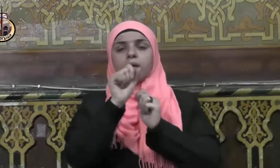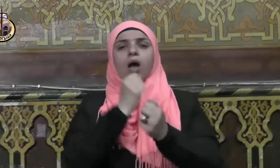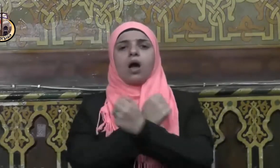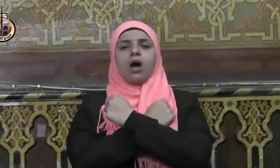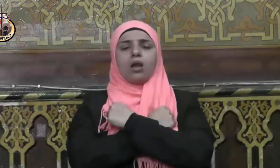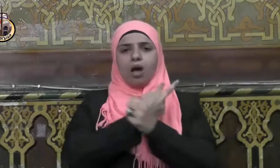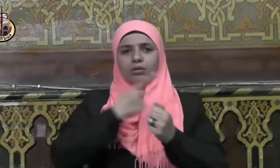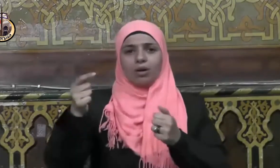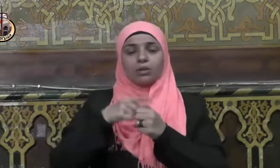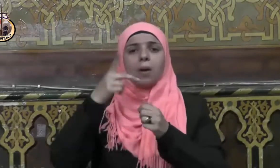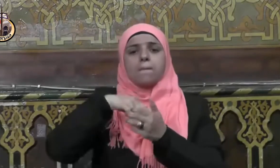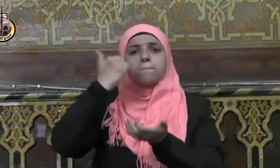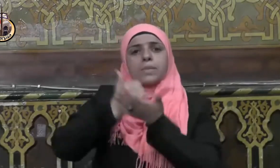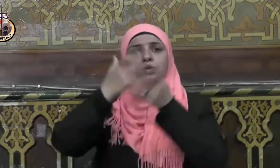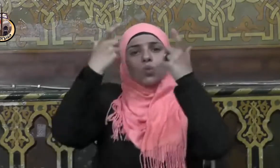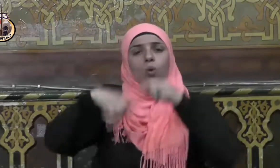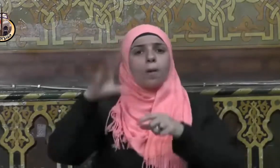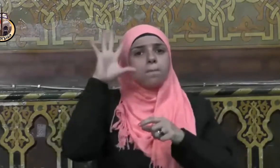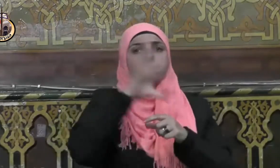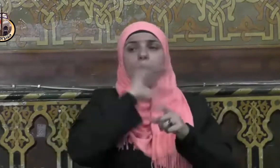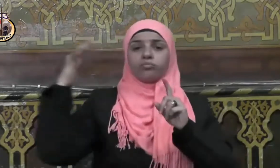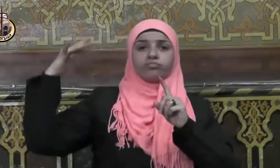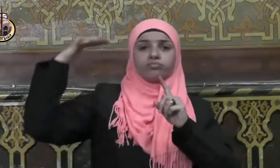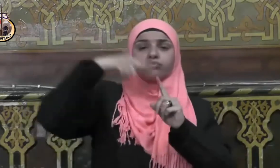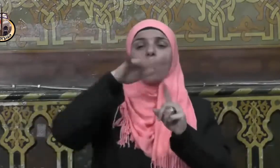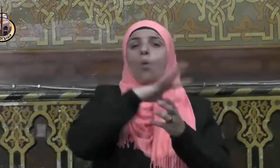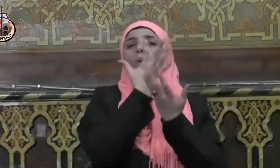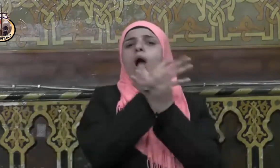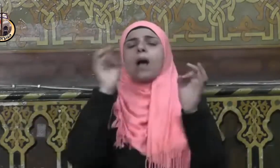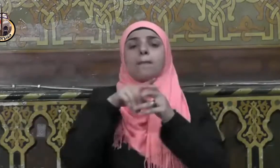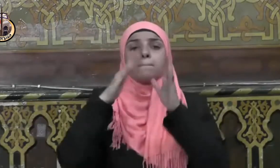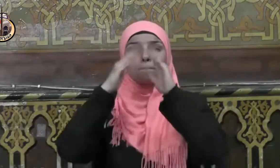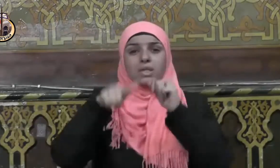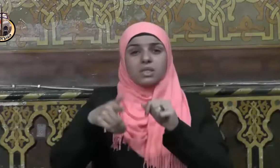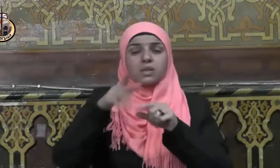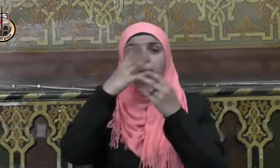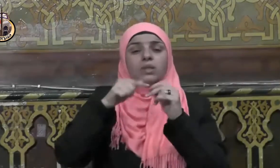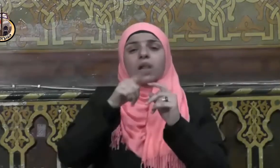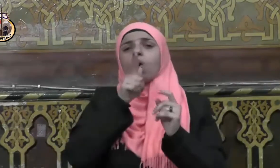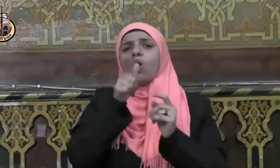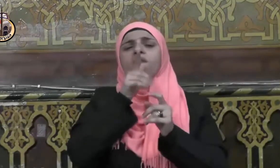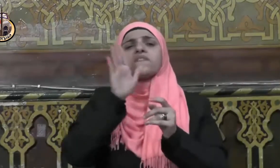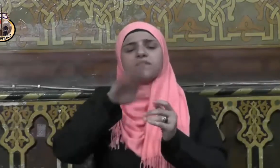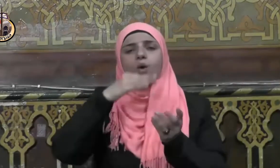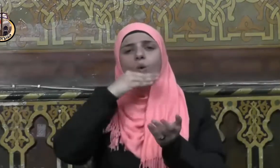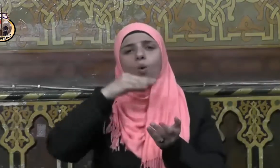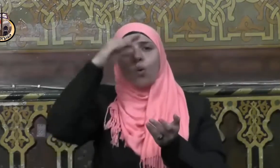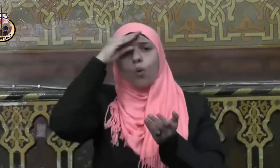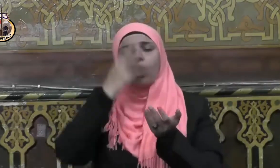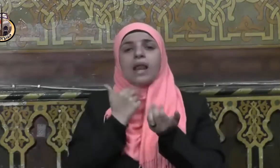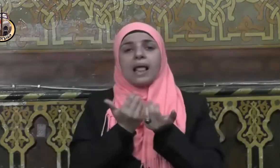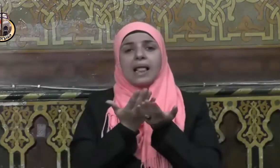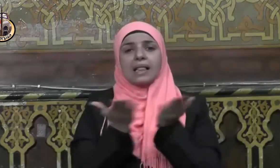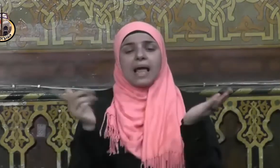الرسالات، وهي البلد التي اقترن ذكرها في القرآن الكريم بالأمن